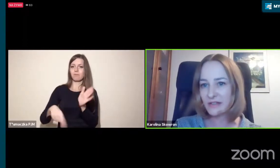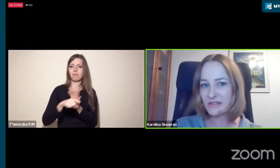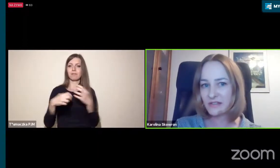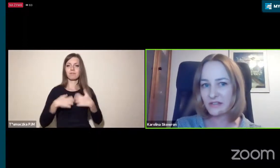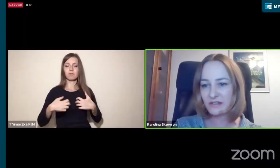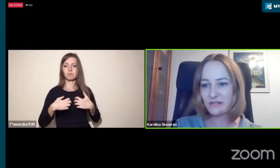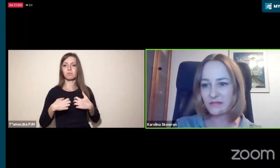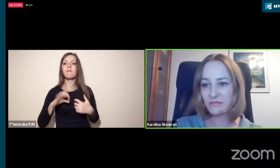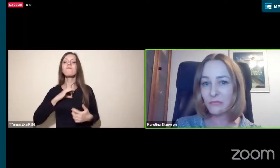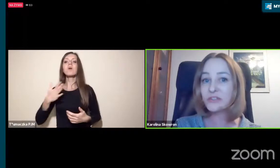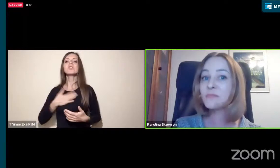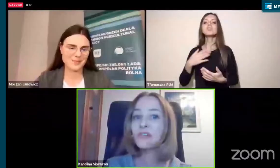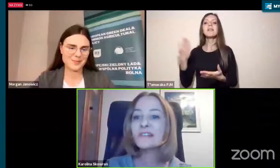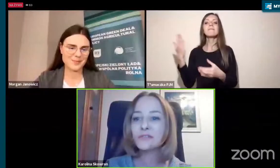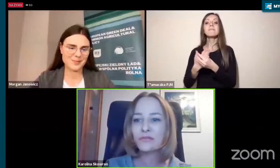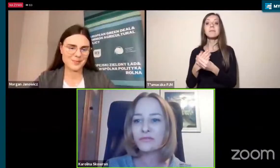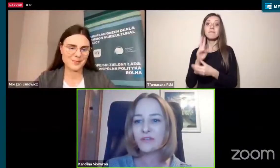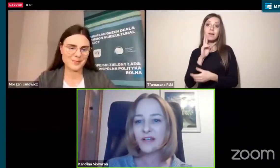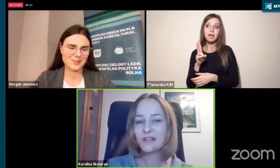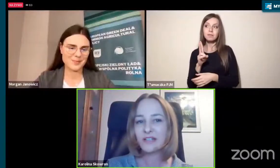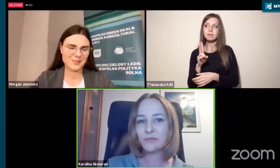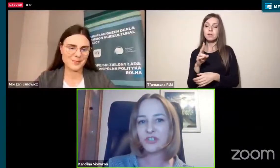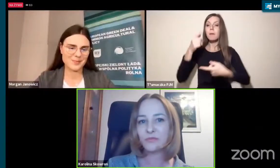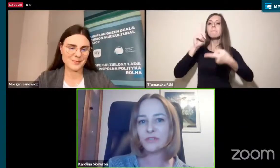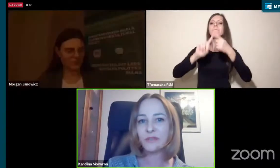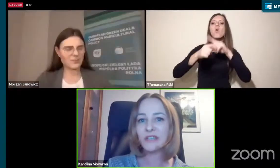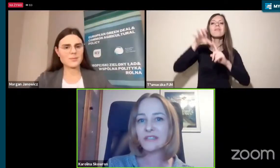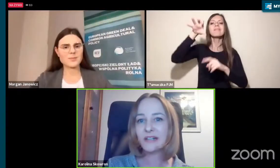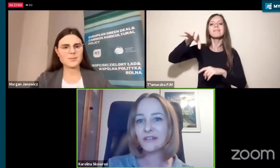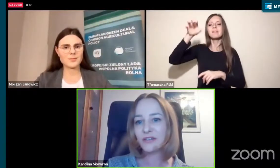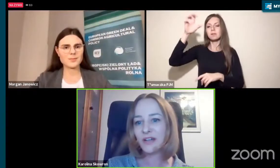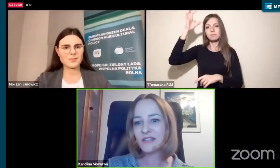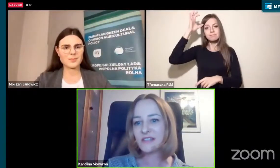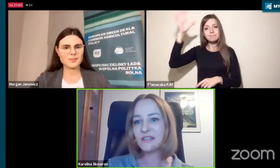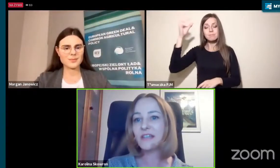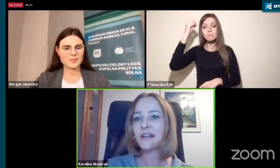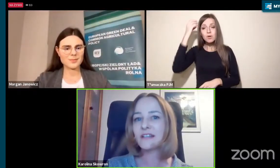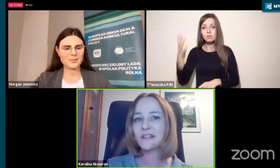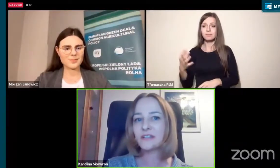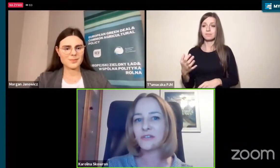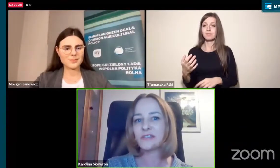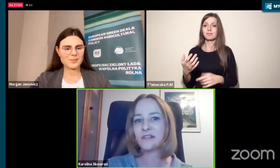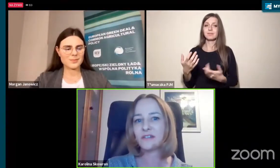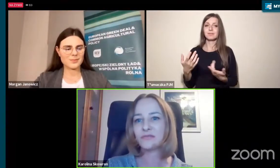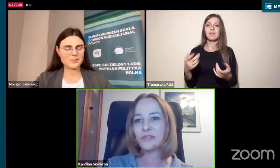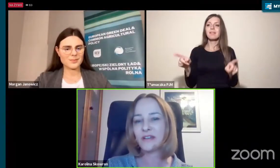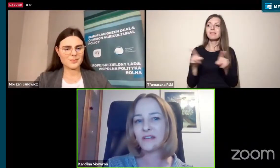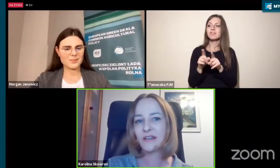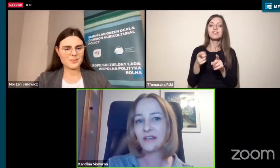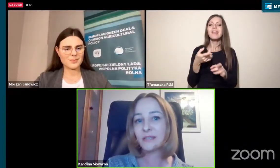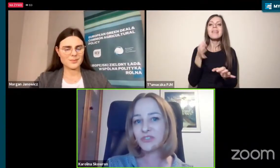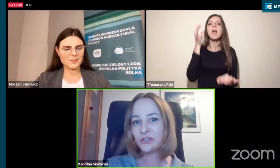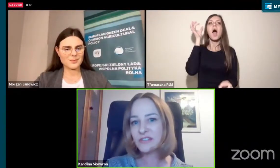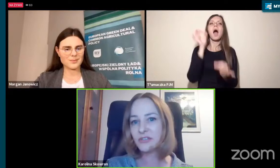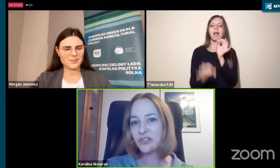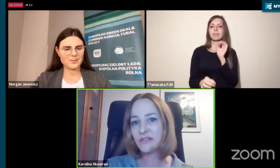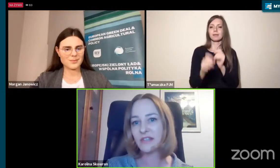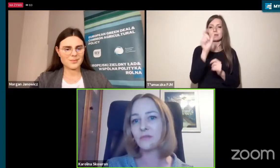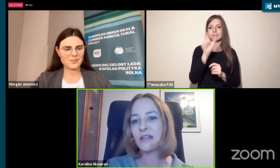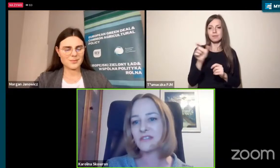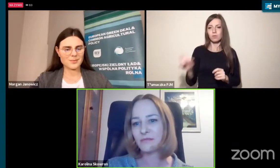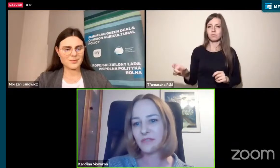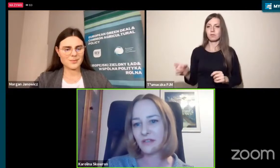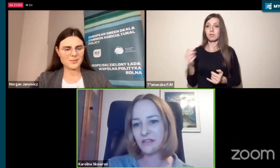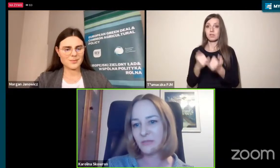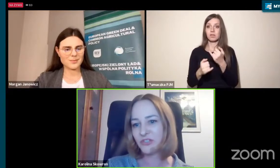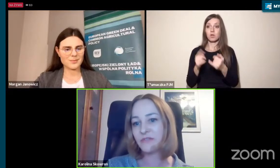właścicielek firm wegańskich, mądrych polityków. I potrzebujemy nieidealnych organizacji, nieidealnych jednostek, które, gdy przychodzi